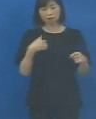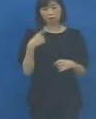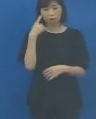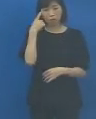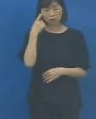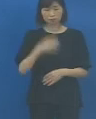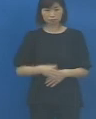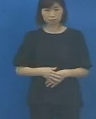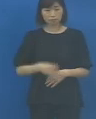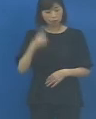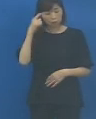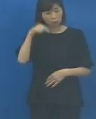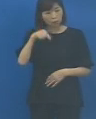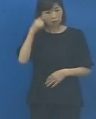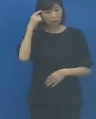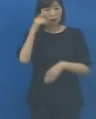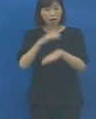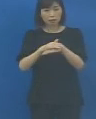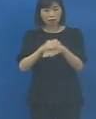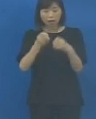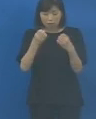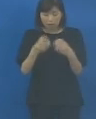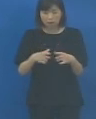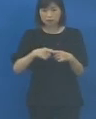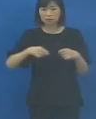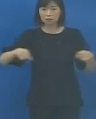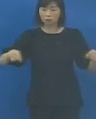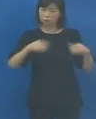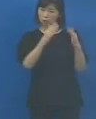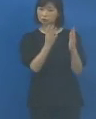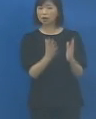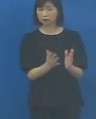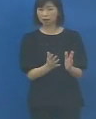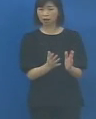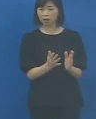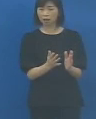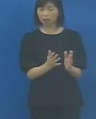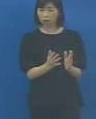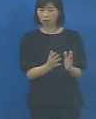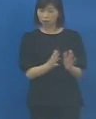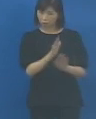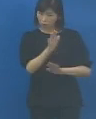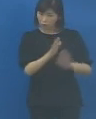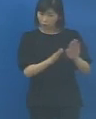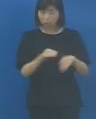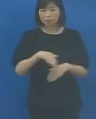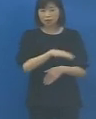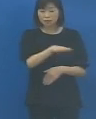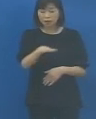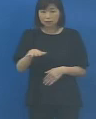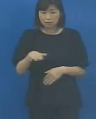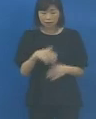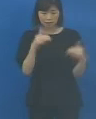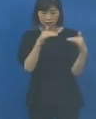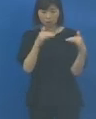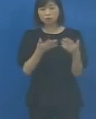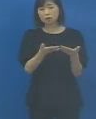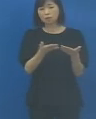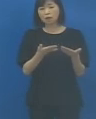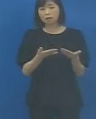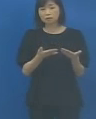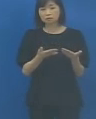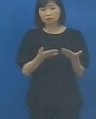で新しい日本の姿というものを大いに皆さんでも議論していただき、その未来像の中